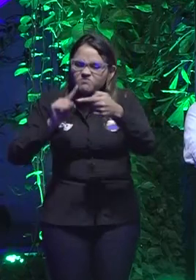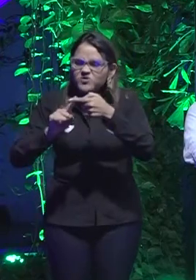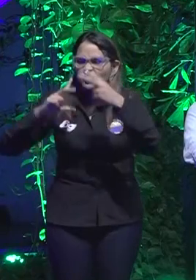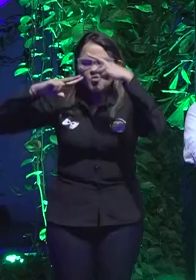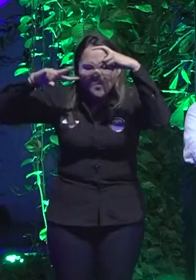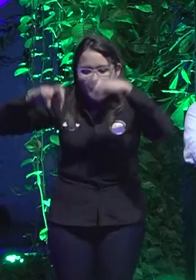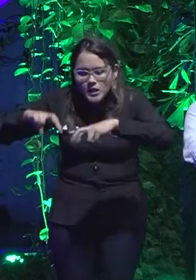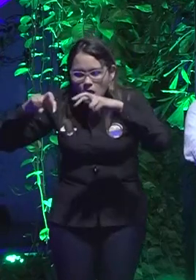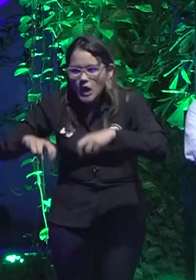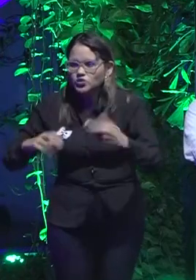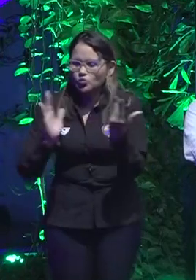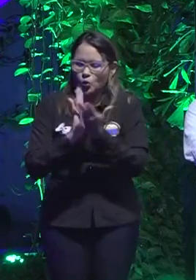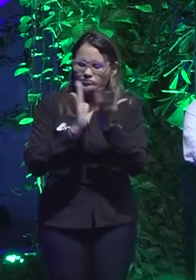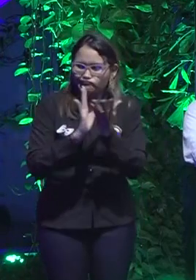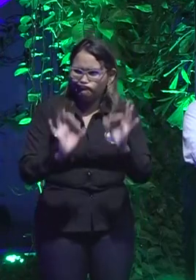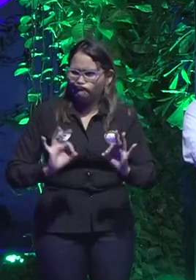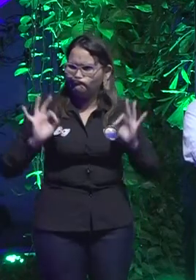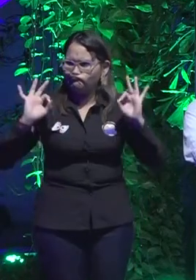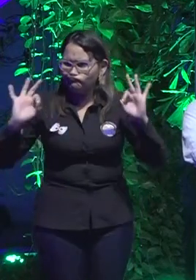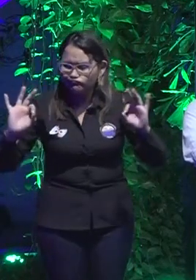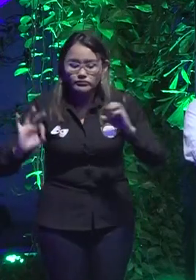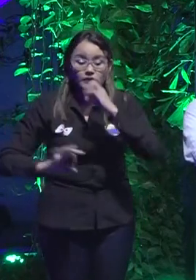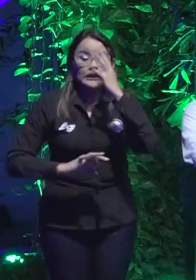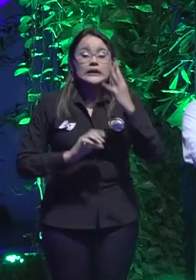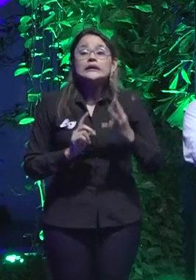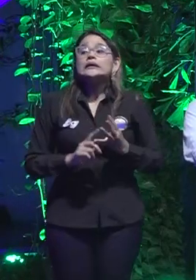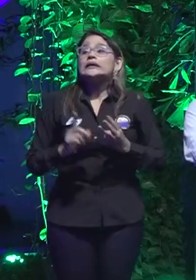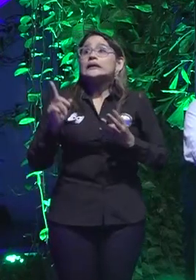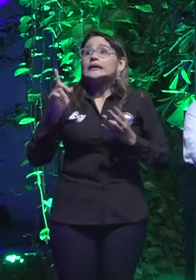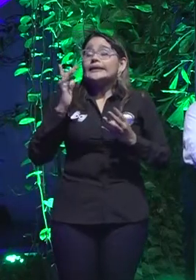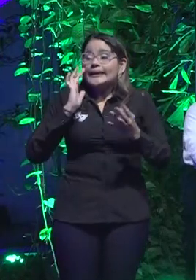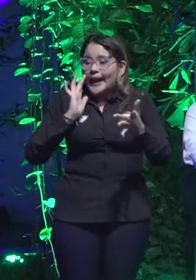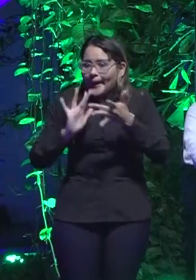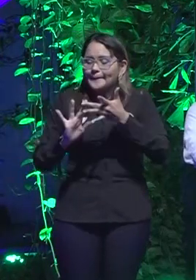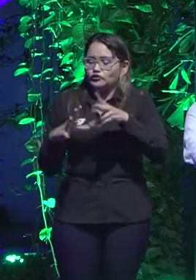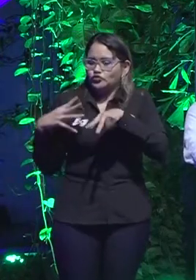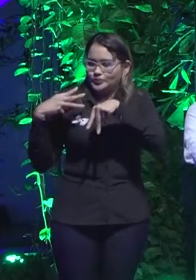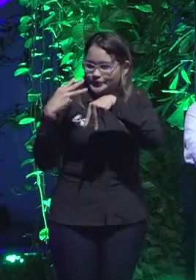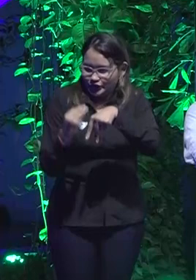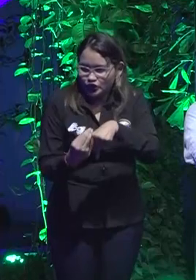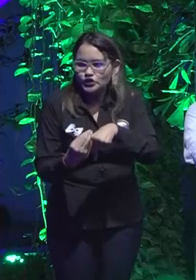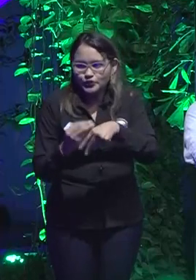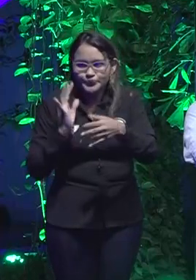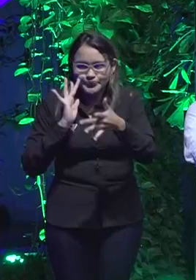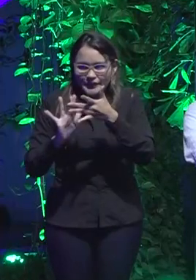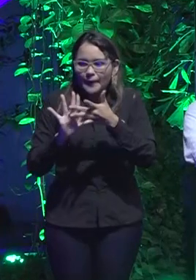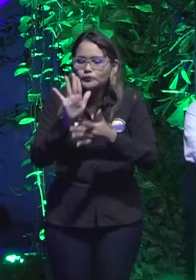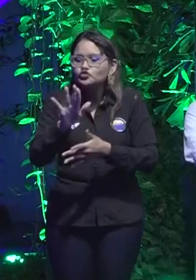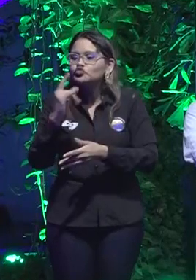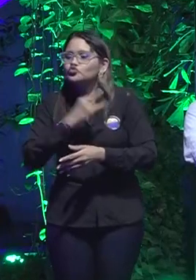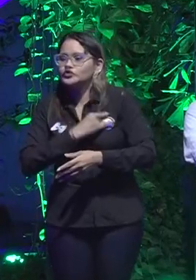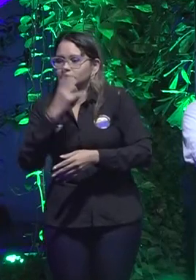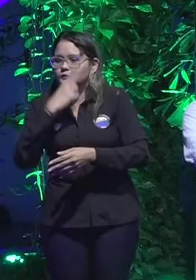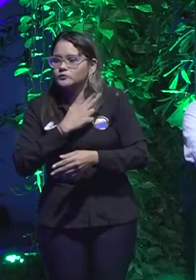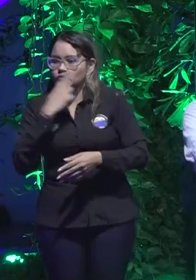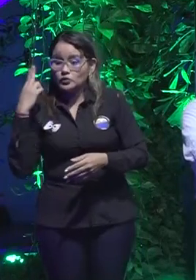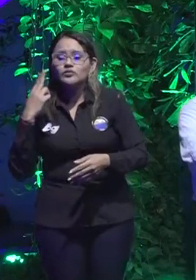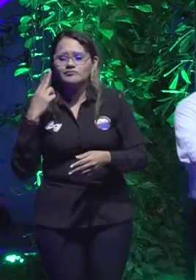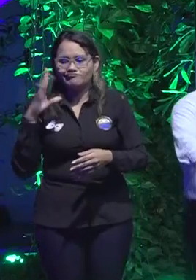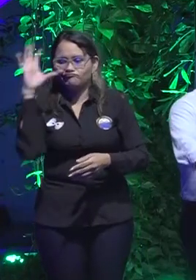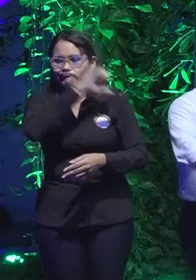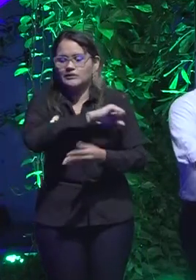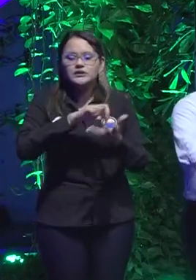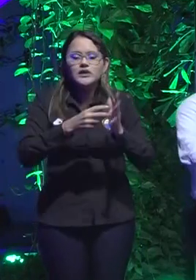alta calidad. Esto reafirma su compromiso con la primera y segunda misión a través del engagement. Finalmente, su proceso de planeación tiene un alto